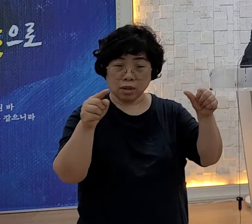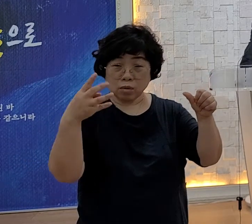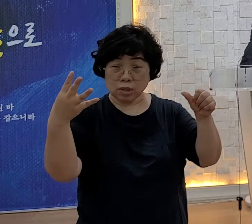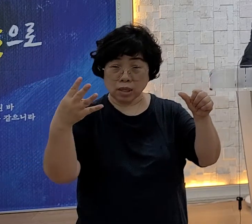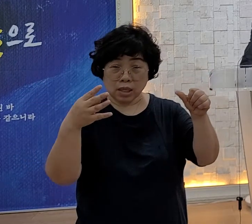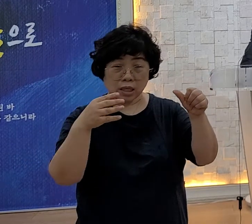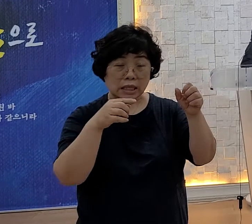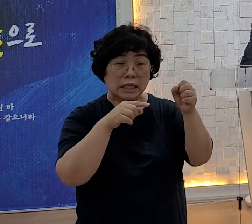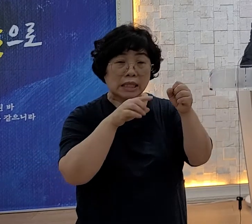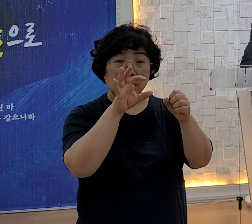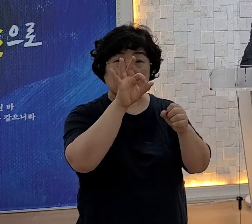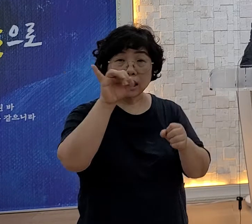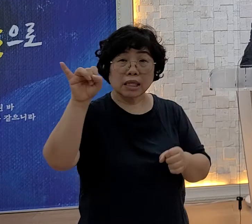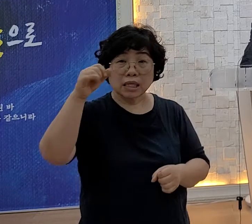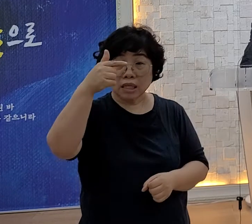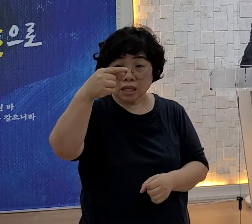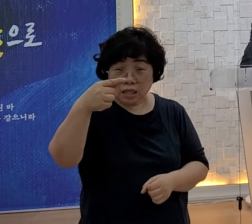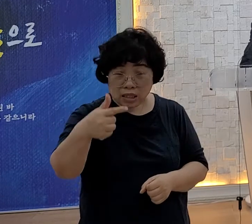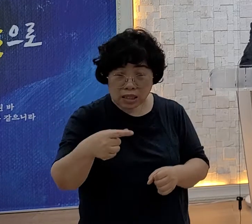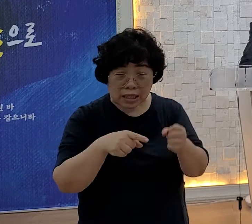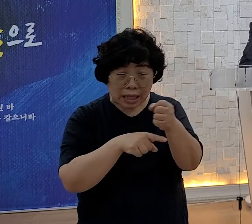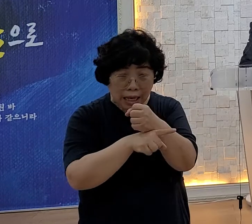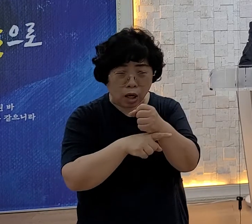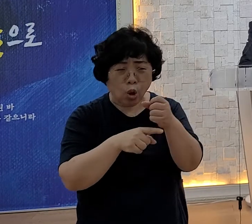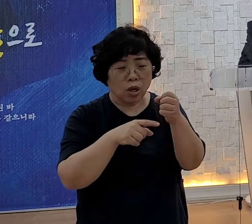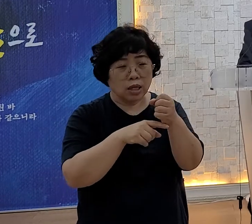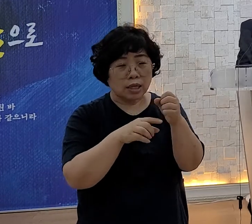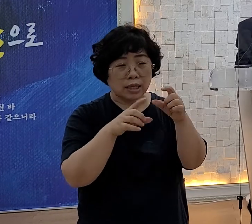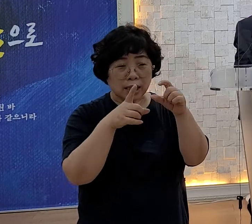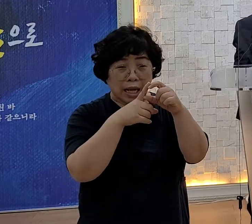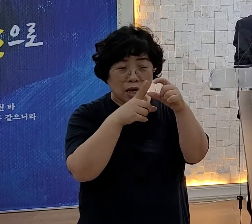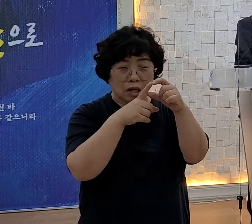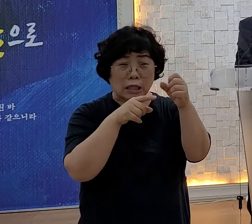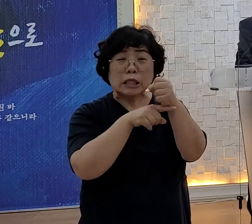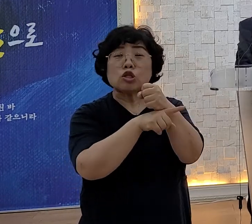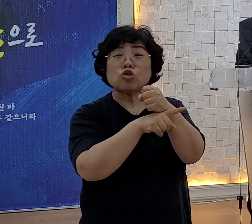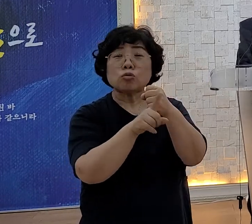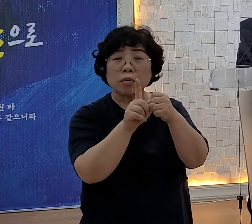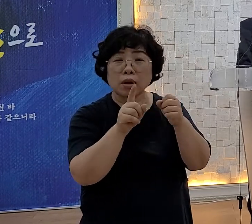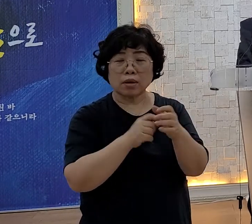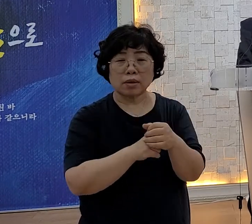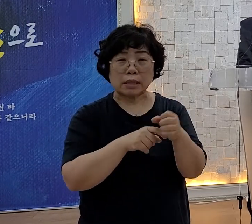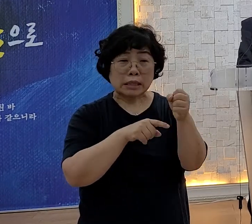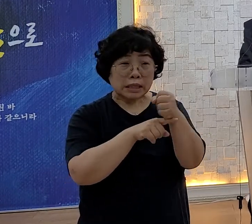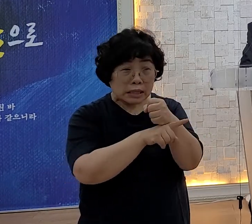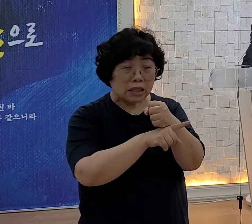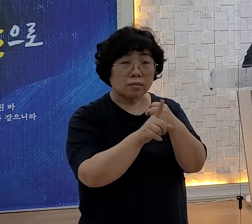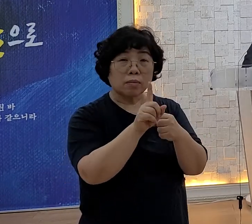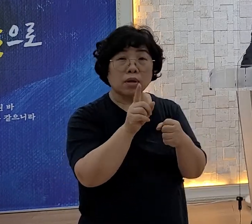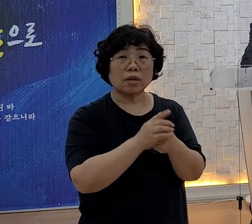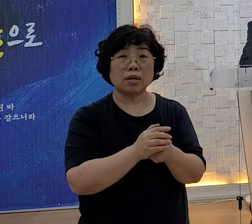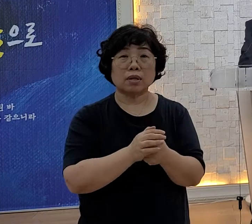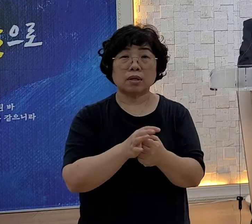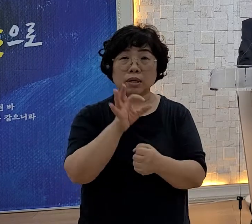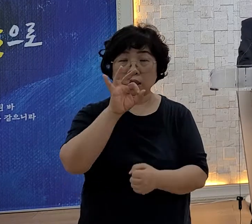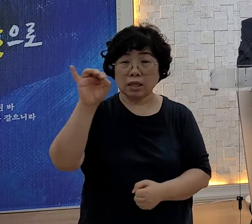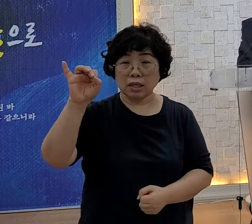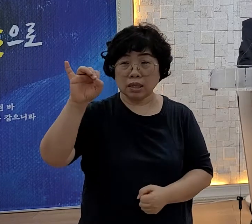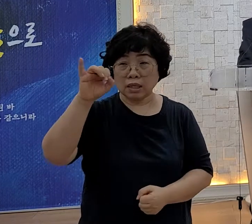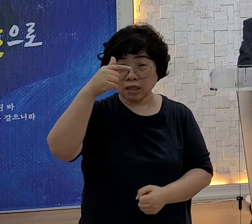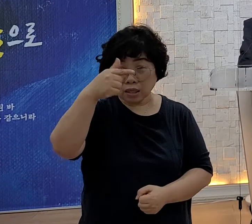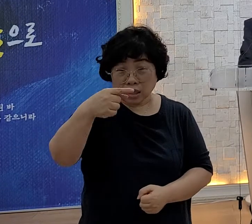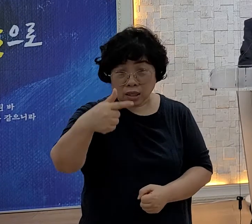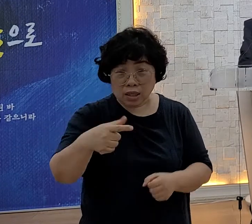이유, because. 왜냐하면 우리에게 환난 주신 목적이 뭡니까? 이는 여러분 찾으셨습니까? 3절에.